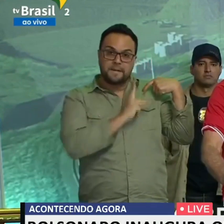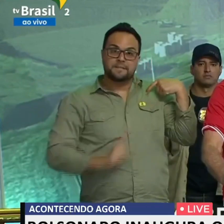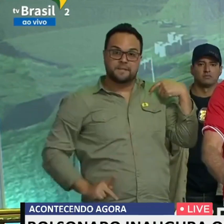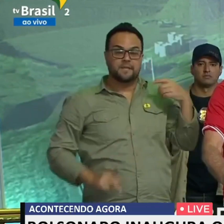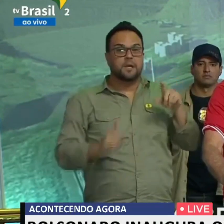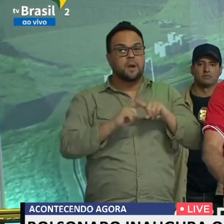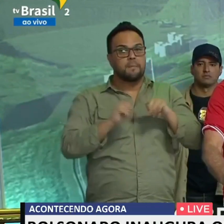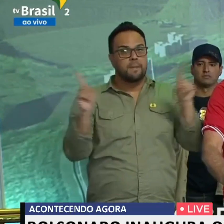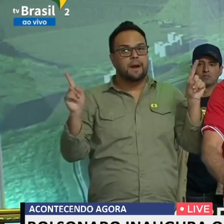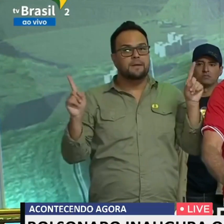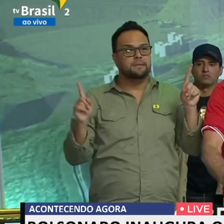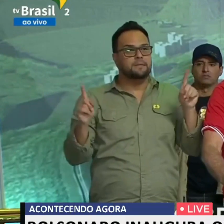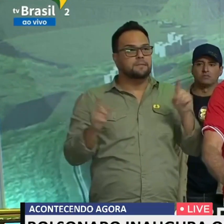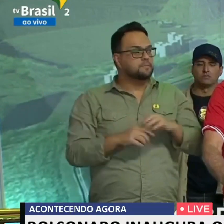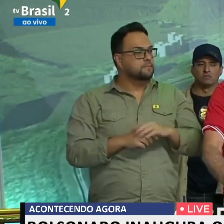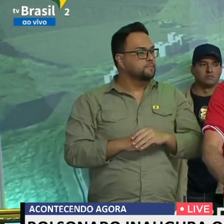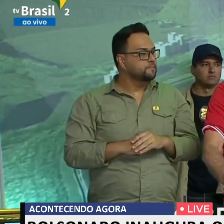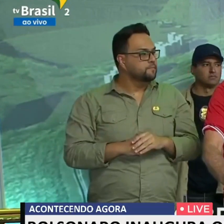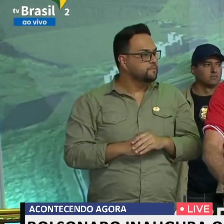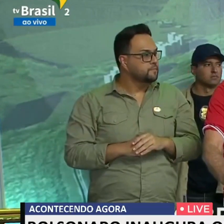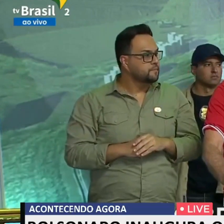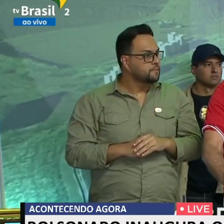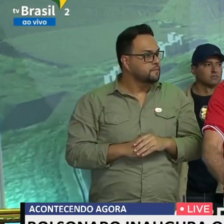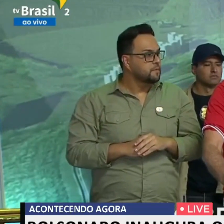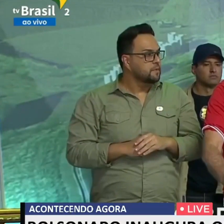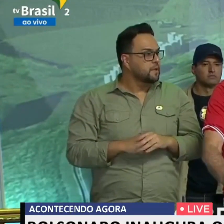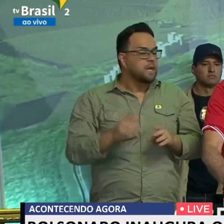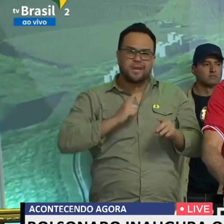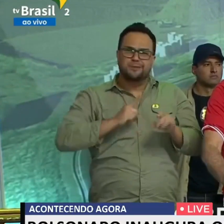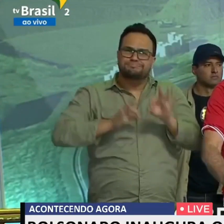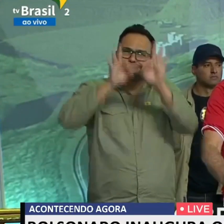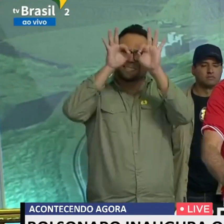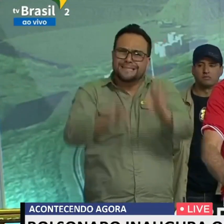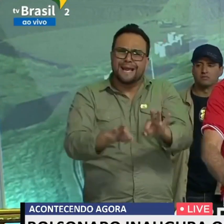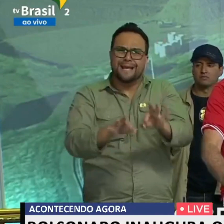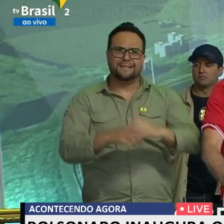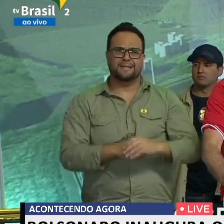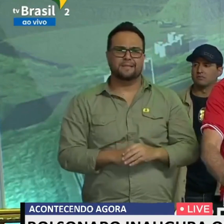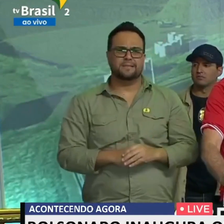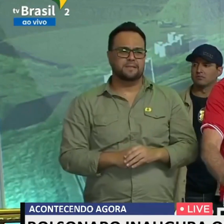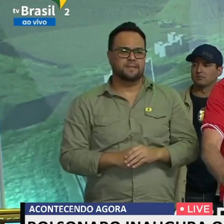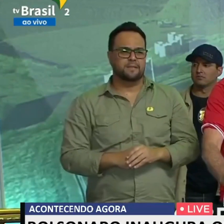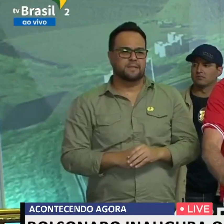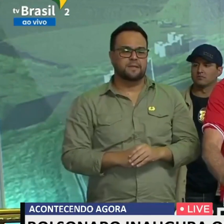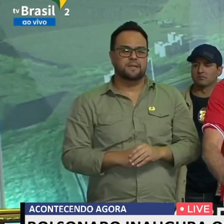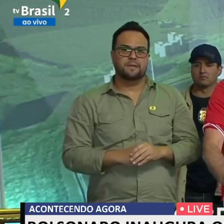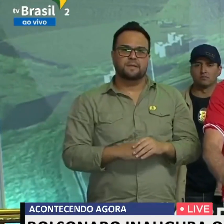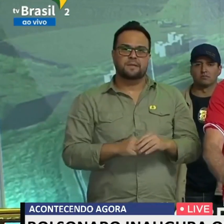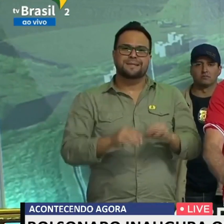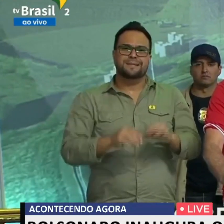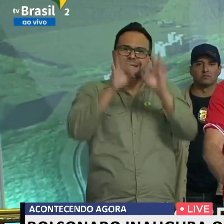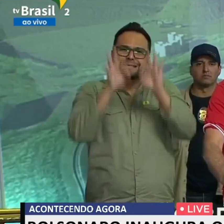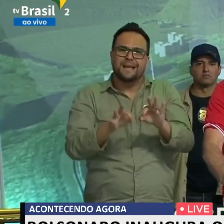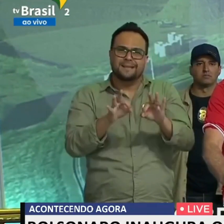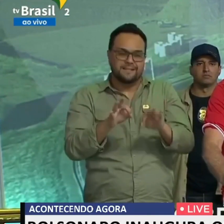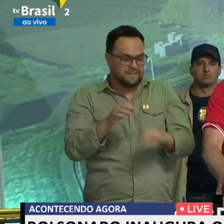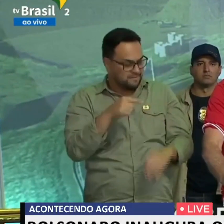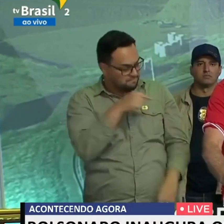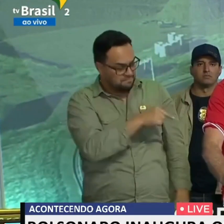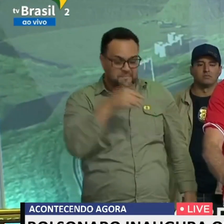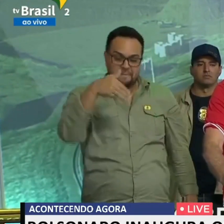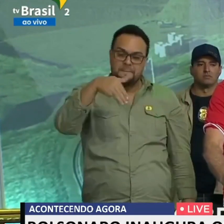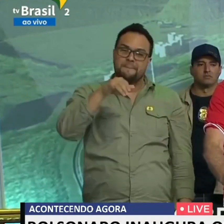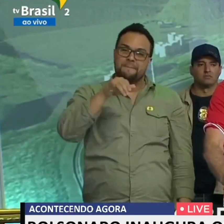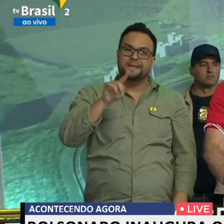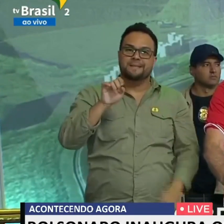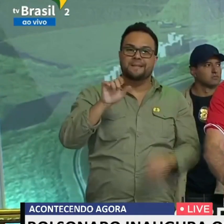uma coisa eu tenho dentro de mim: é a certeza de que deixarei para o Miguel, assim como